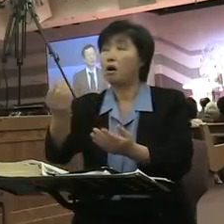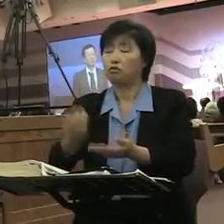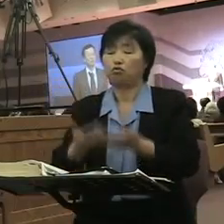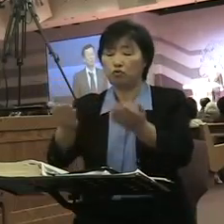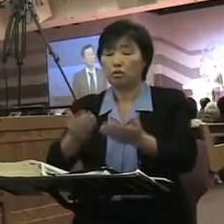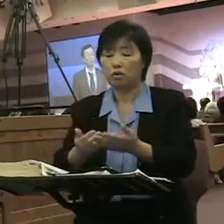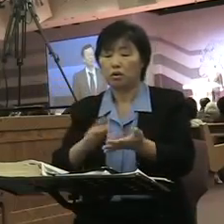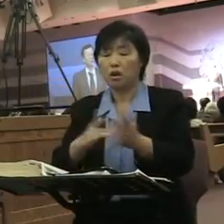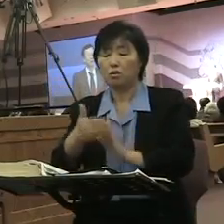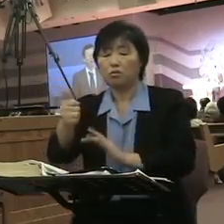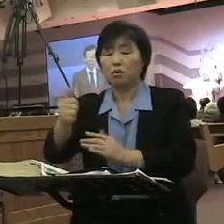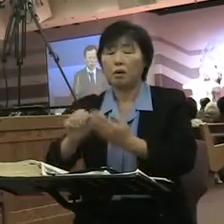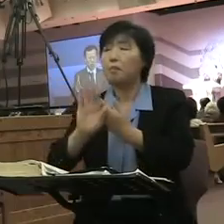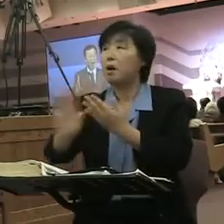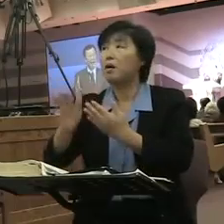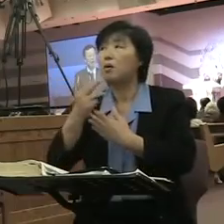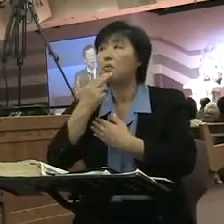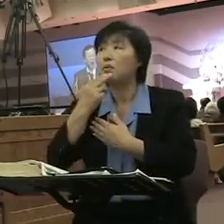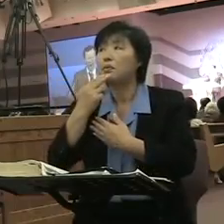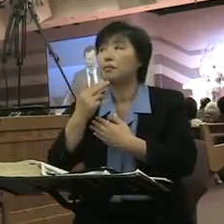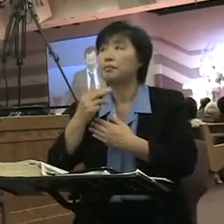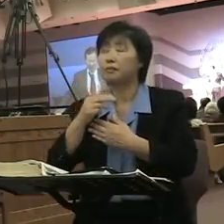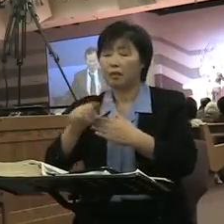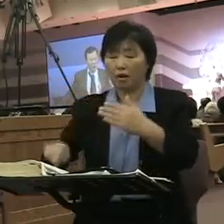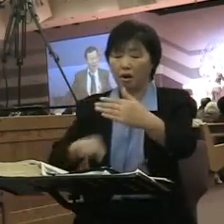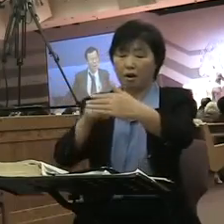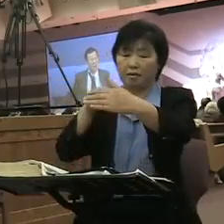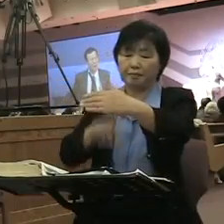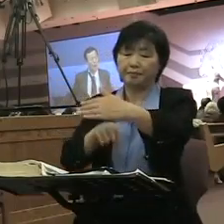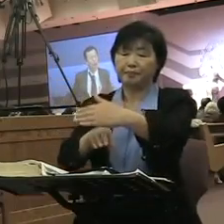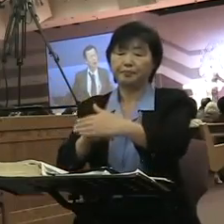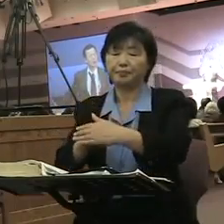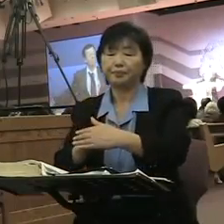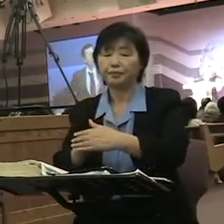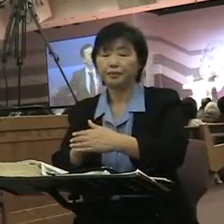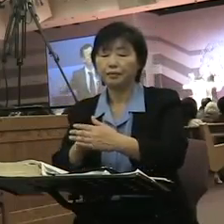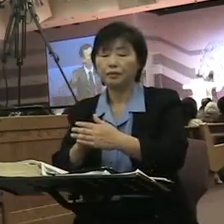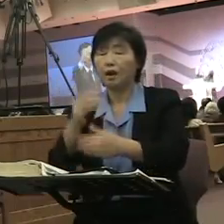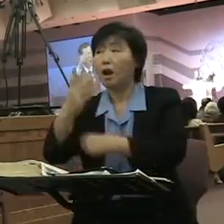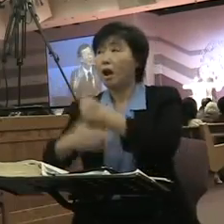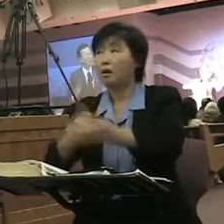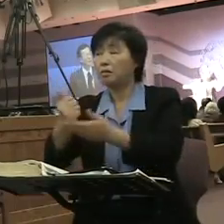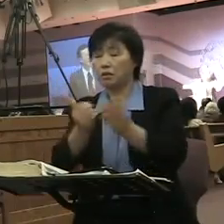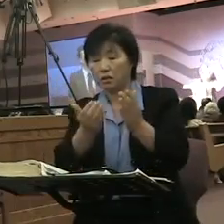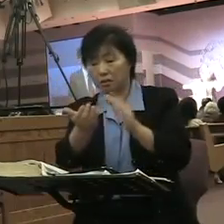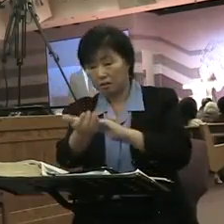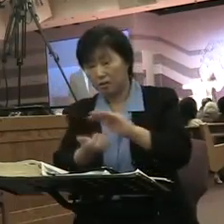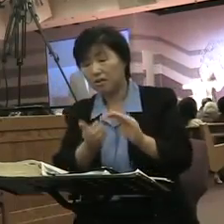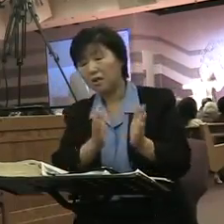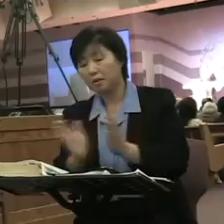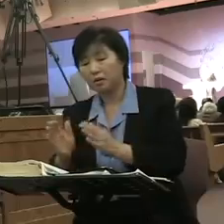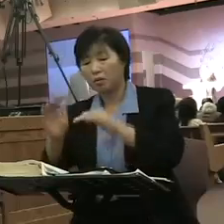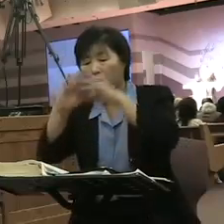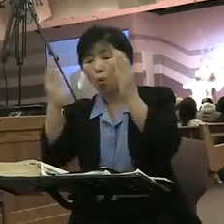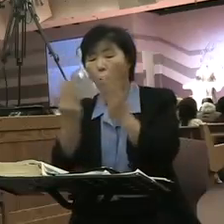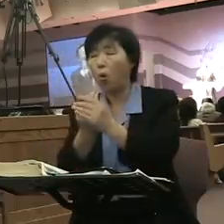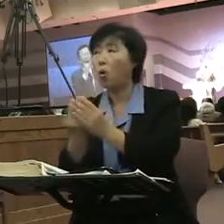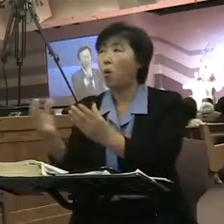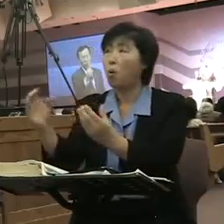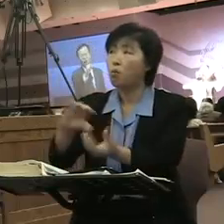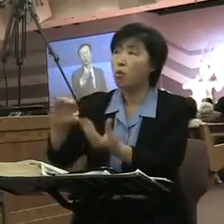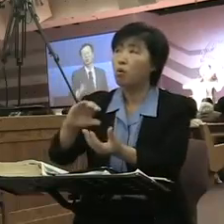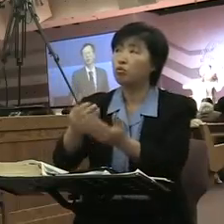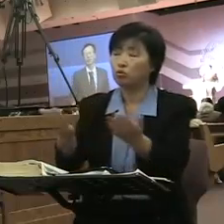없어요. 예수님 안에서 하나님께서 예비하신 모든 것을 부어주시겠다고 하십니다.